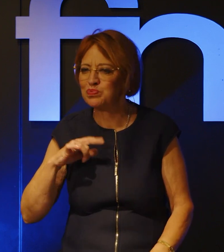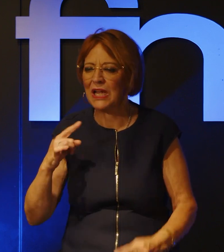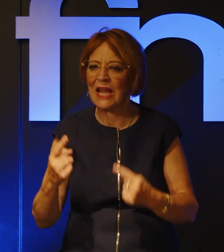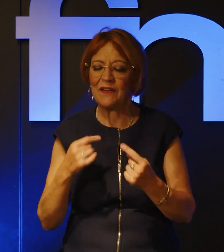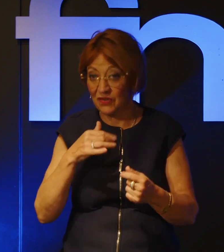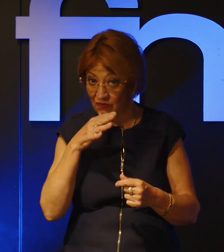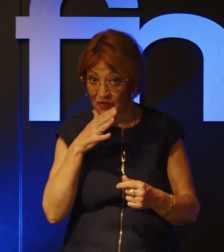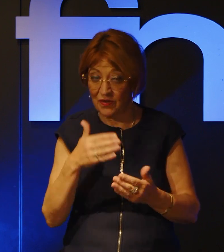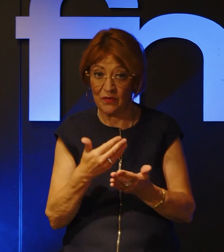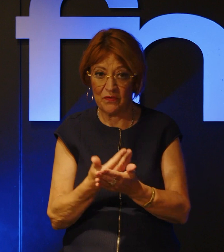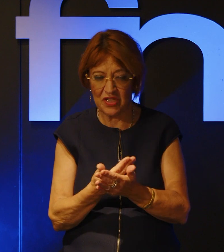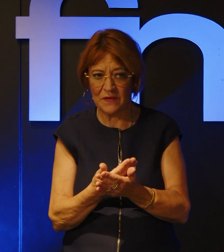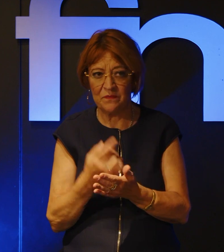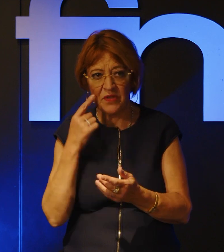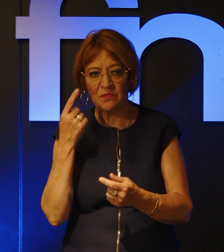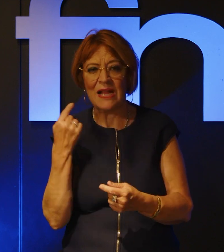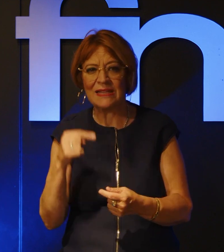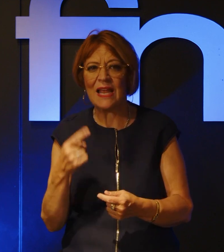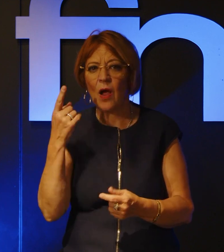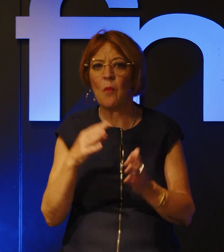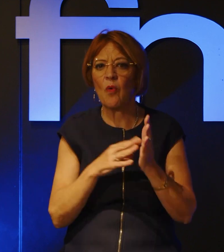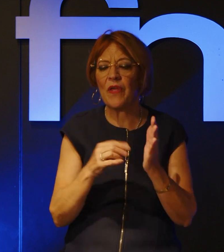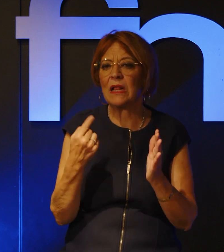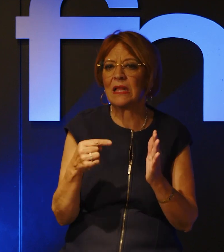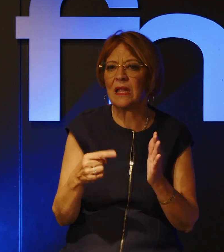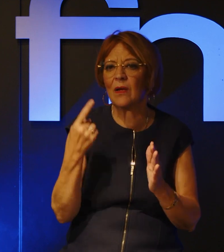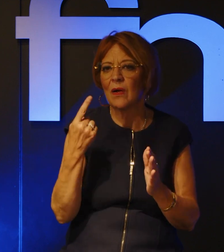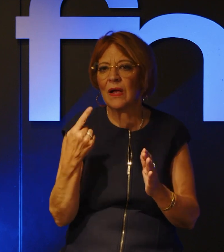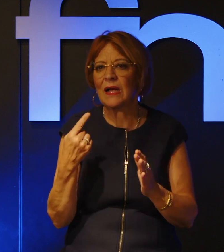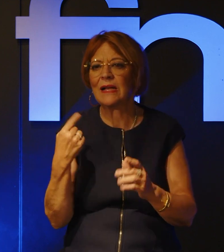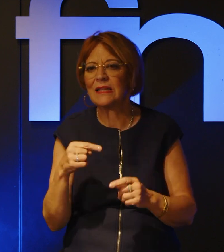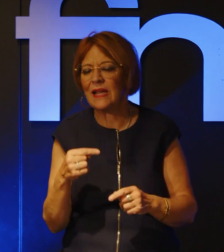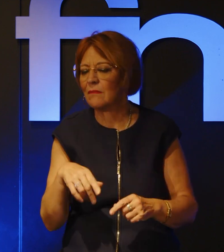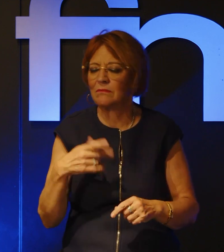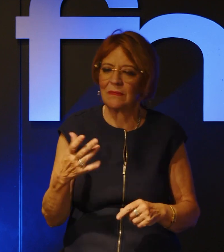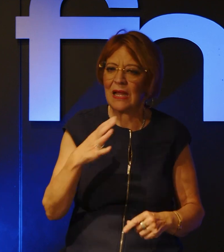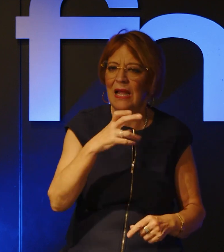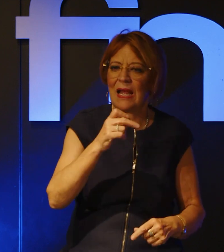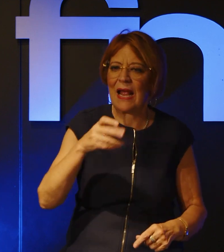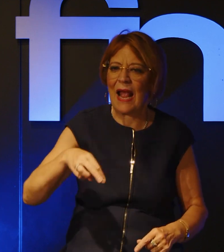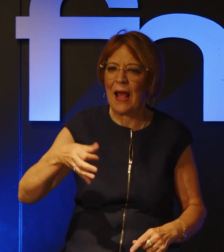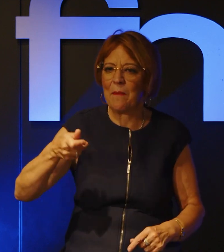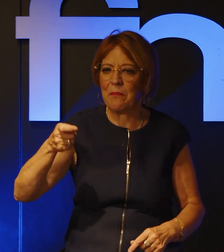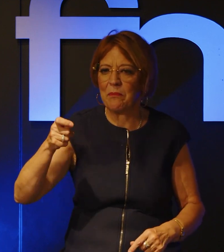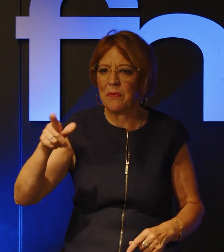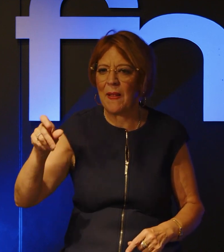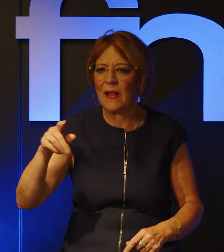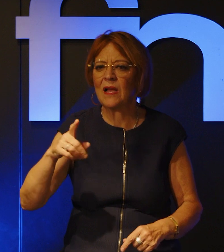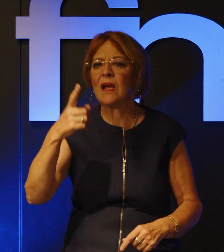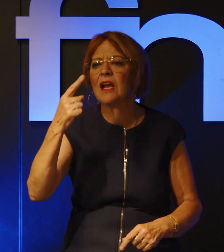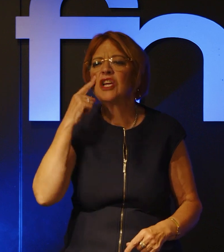coisas oferecem exceções Ah mas há aquela modelo quea omic cample anaima são exceções